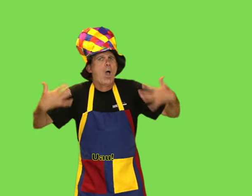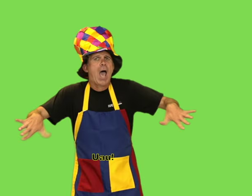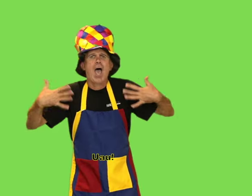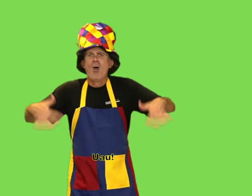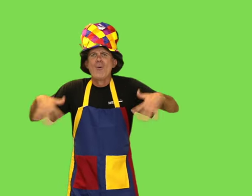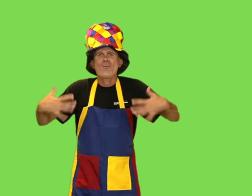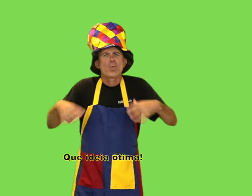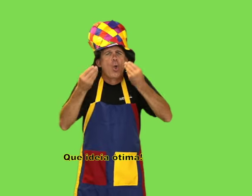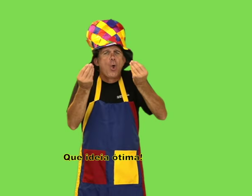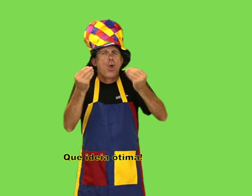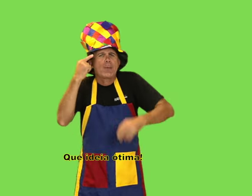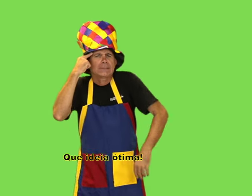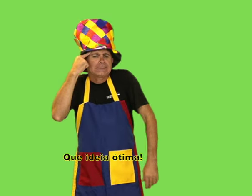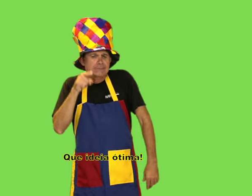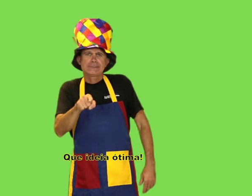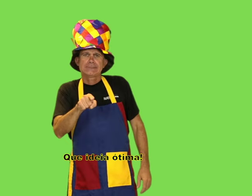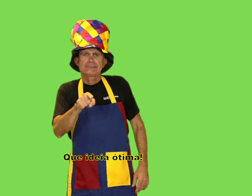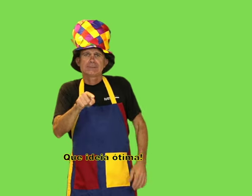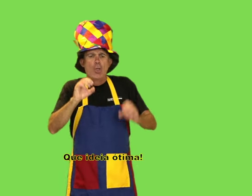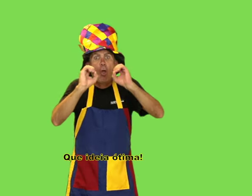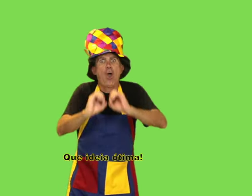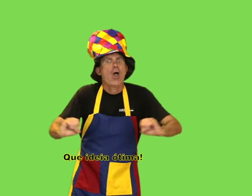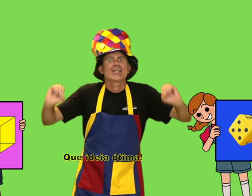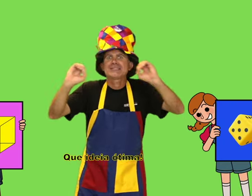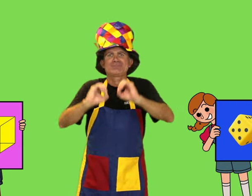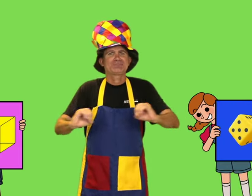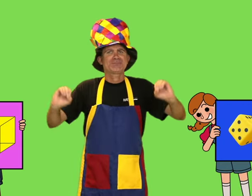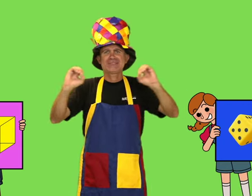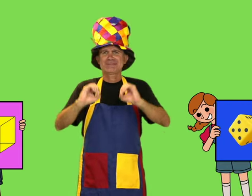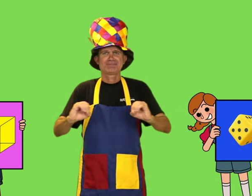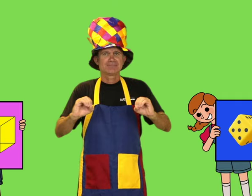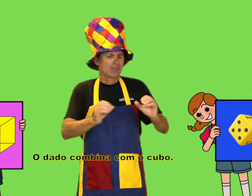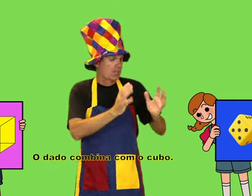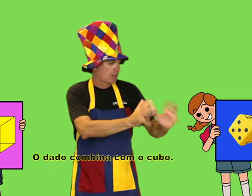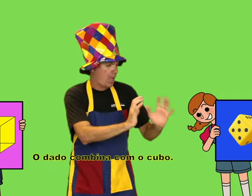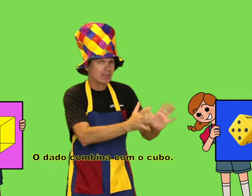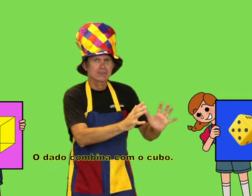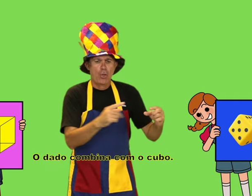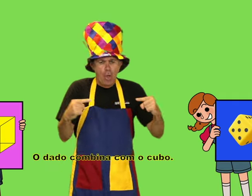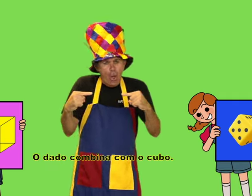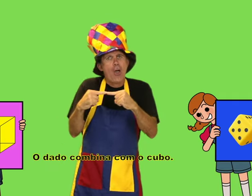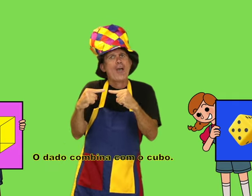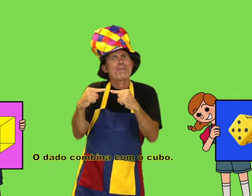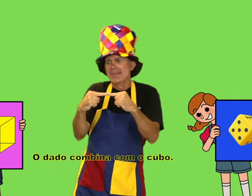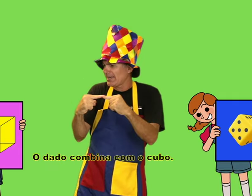Uau! Que ideia ótima! O dado combina com o